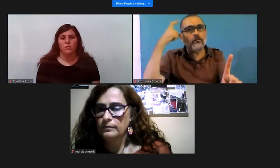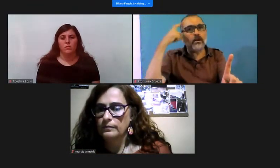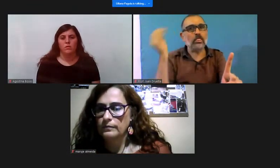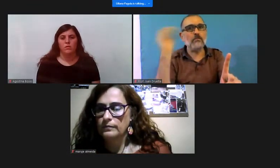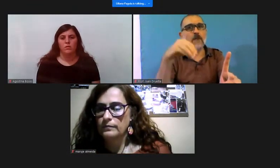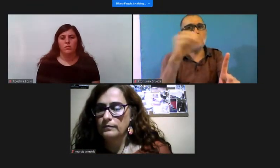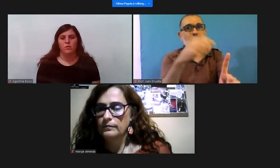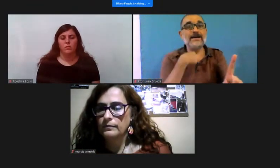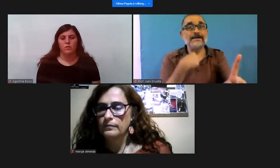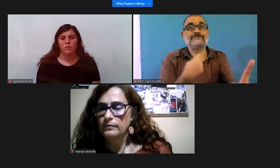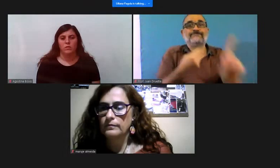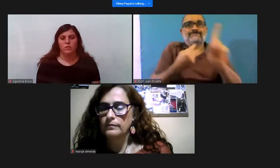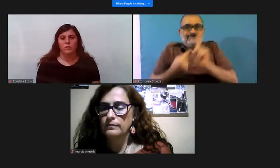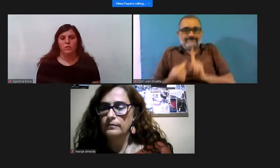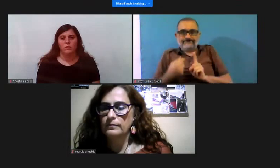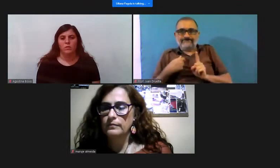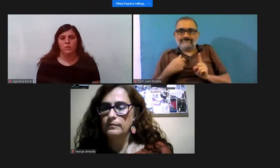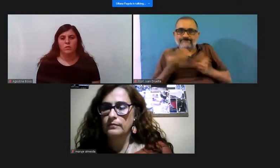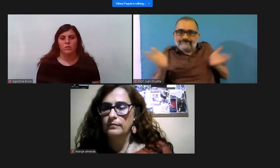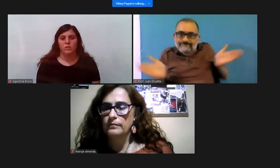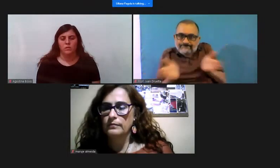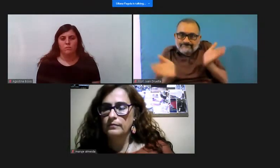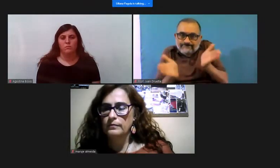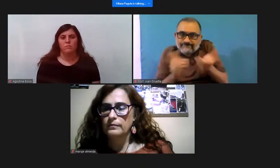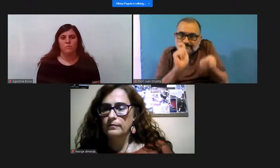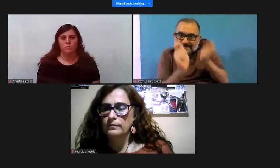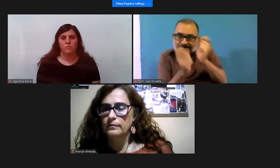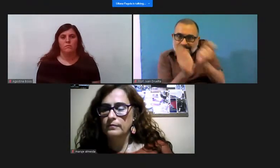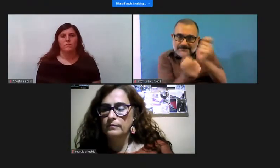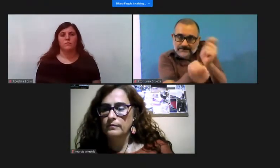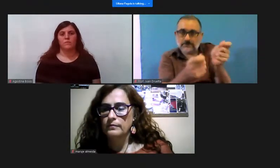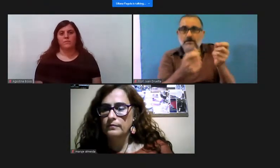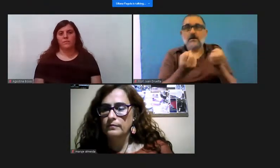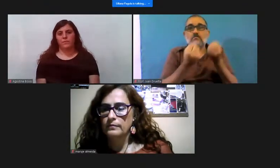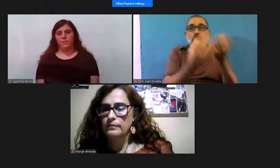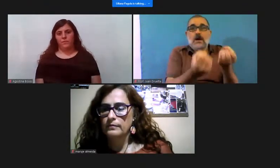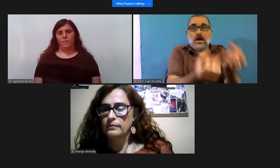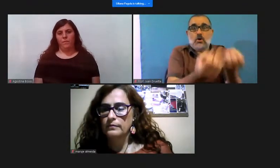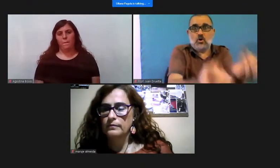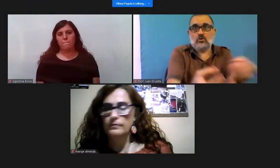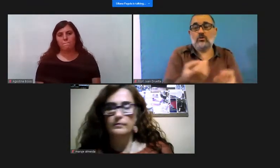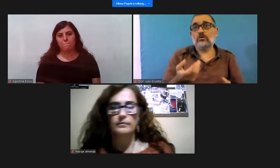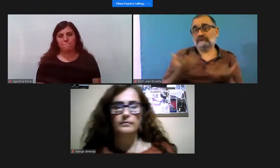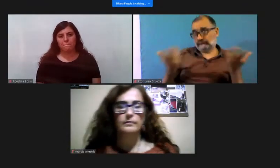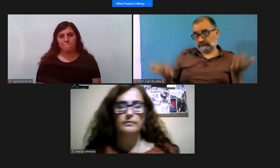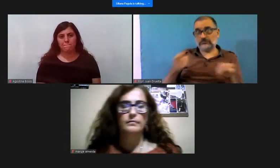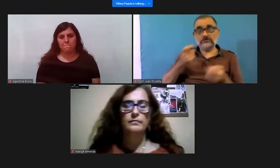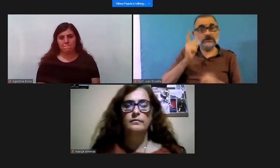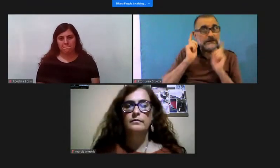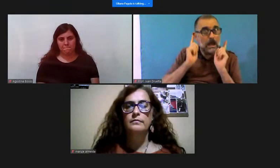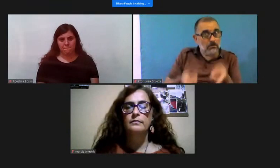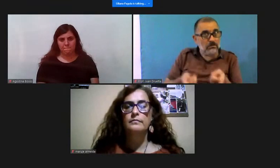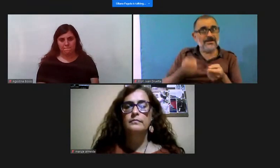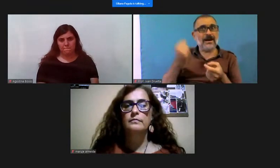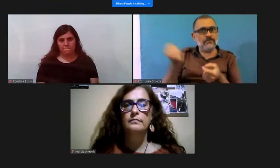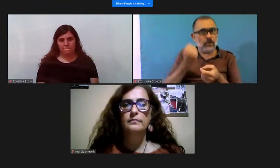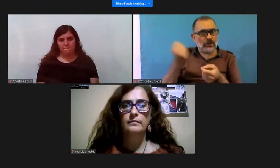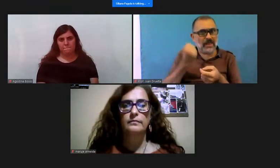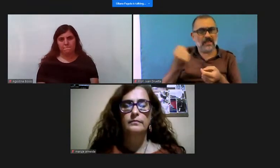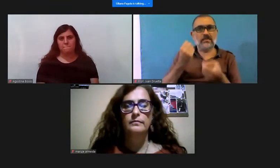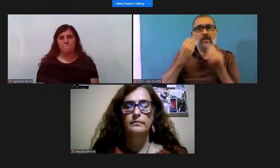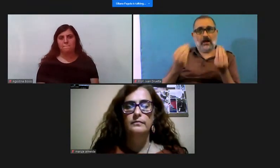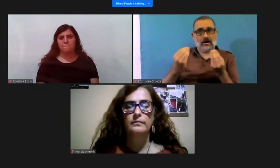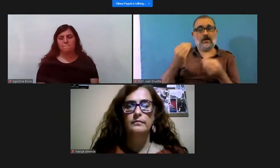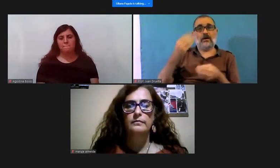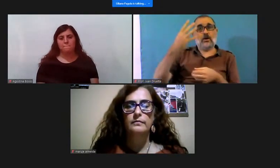afectivas, al tema de poder aprender todo el tiempo, de poder ir viendo de qué manera